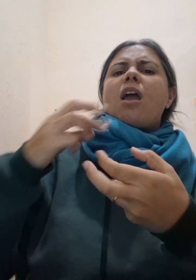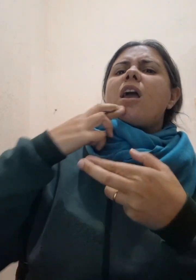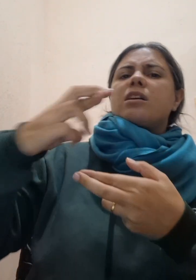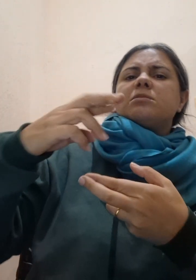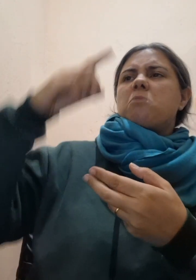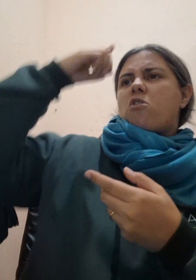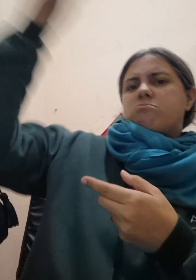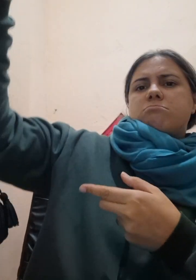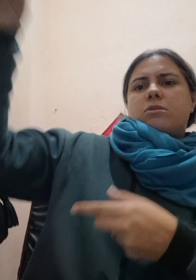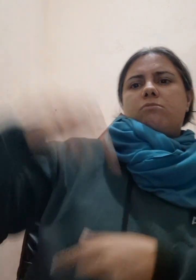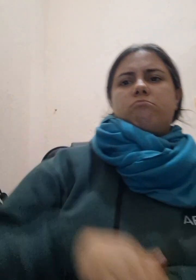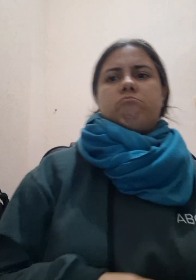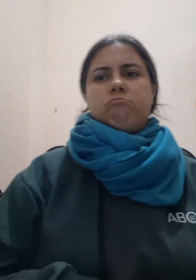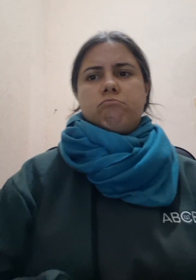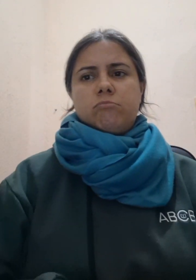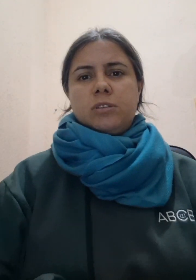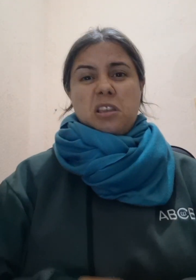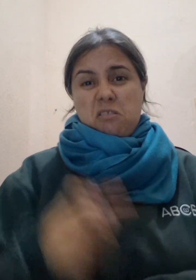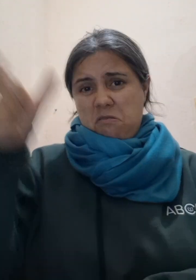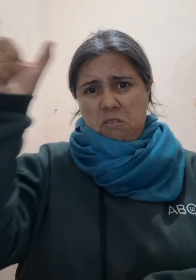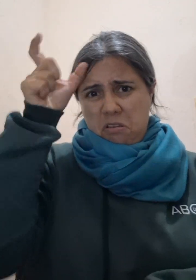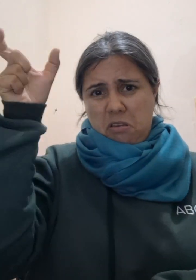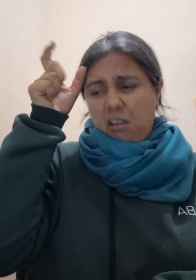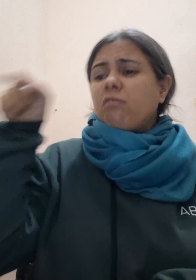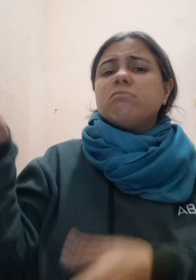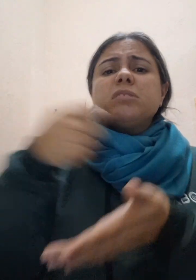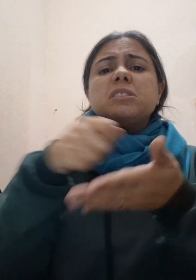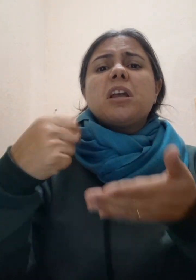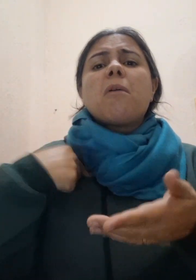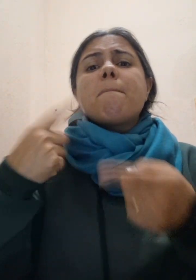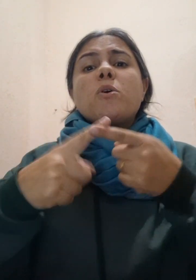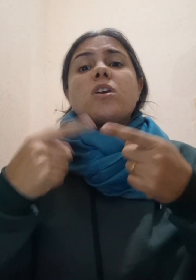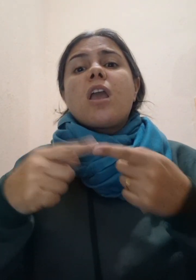defesa assinada. Que Deus me responda.